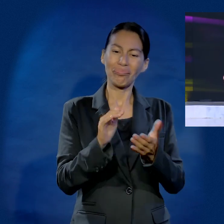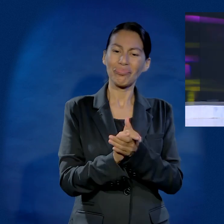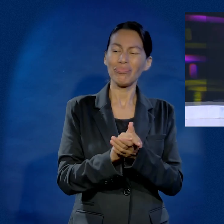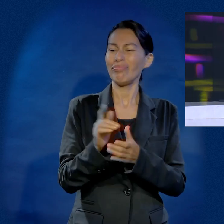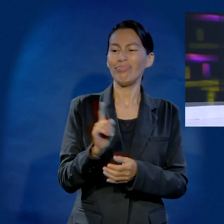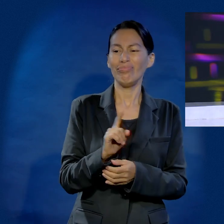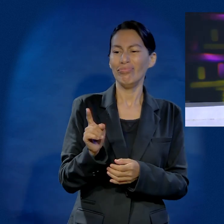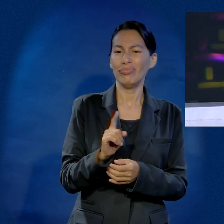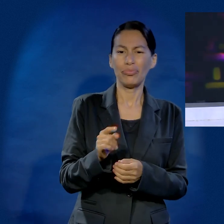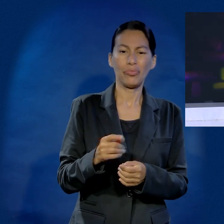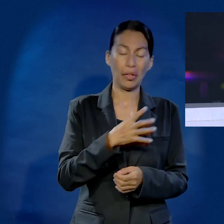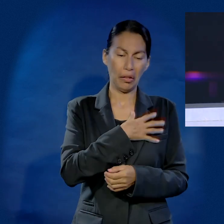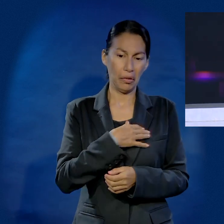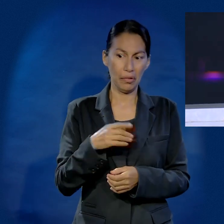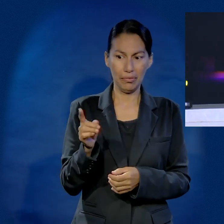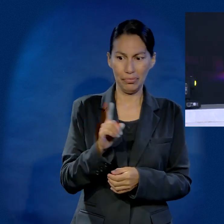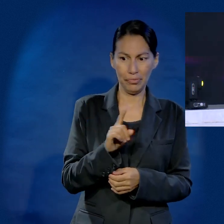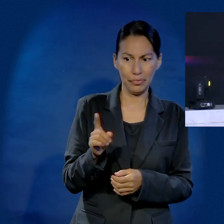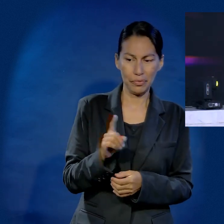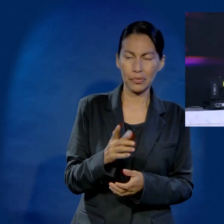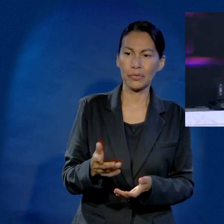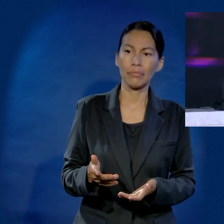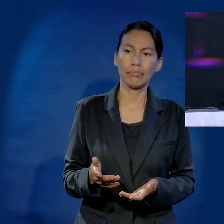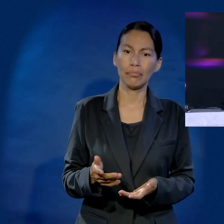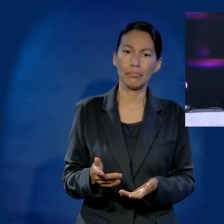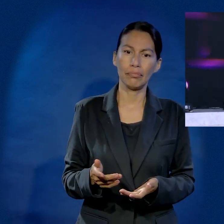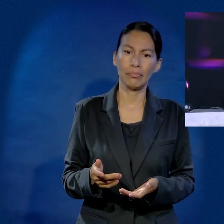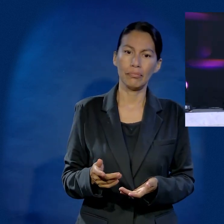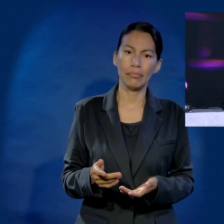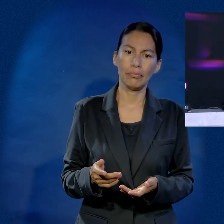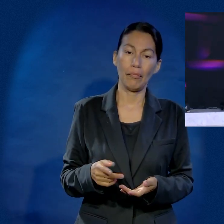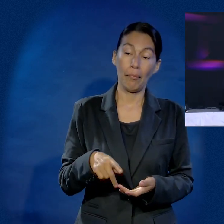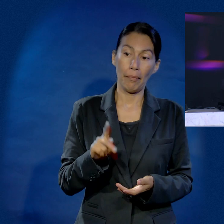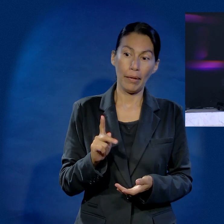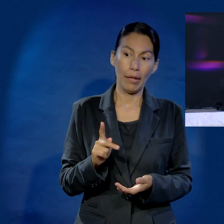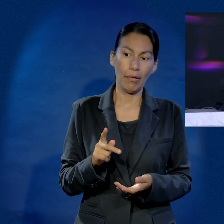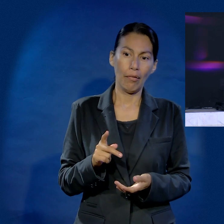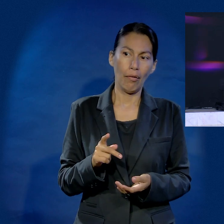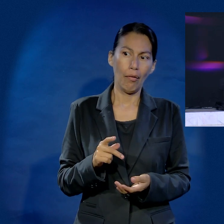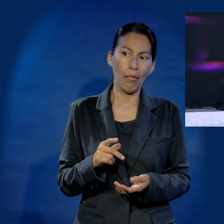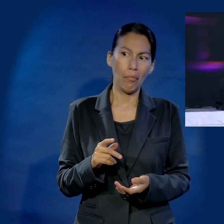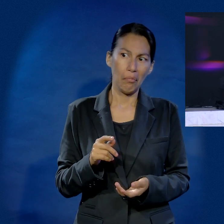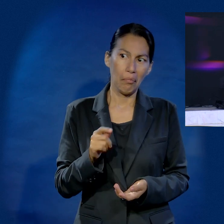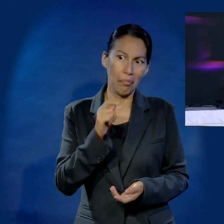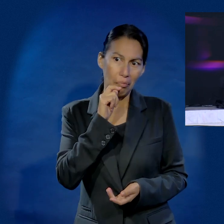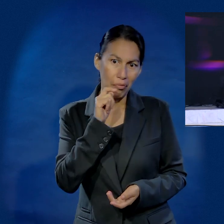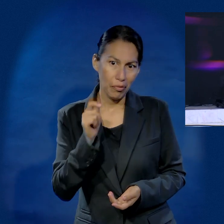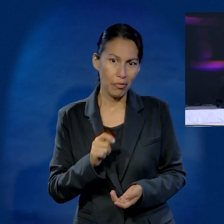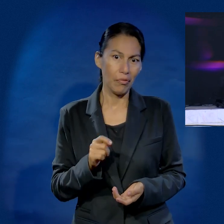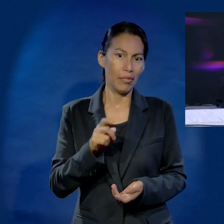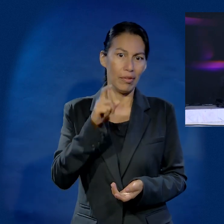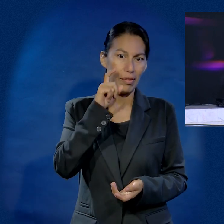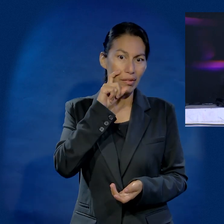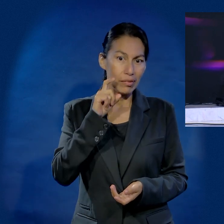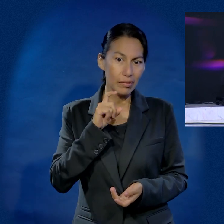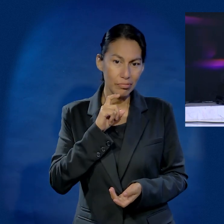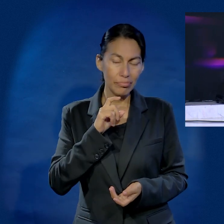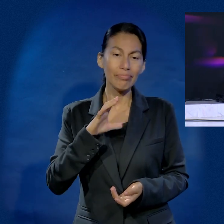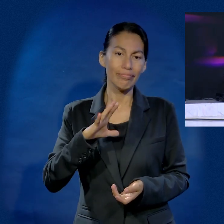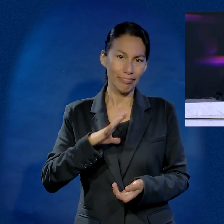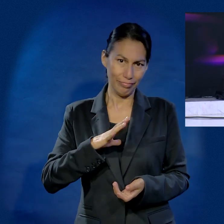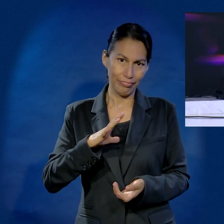no me caso, no tengo hijos, no tengo compromisos, pero sí disfruto de las mieles como si estuviera casado. ¿Sí me explico?